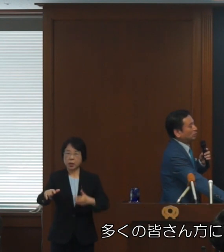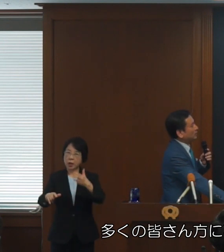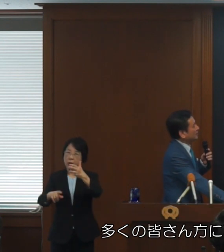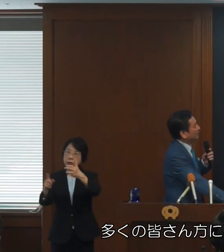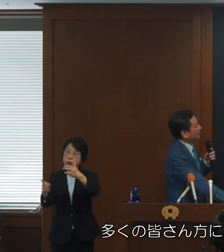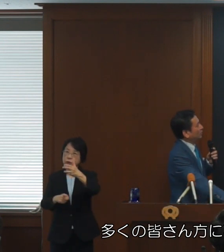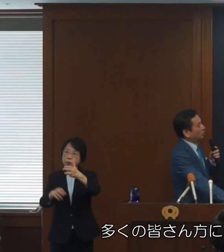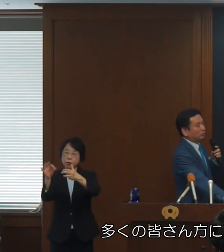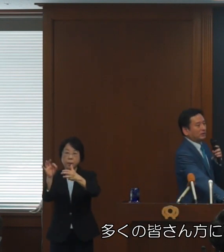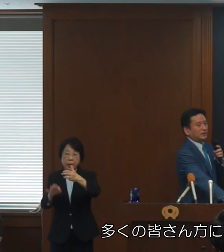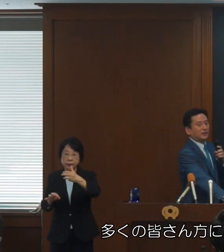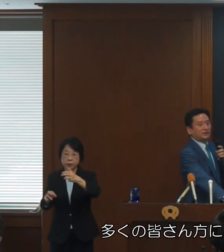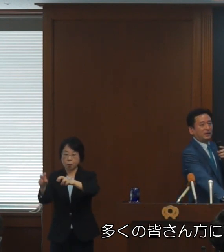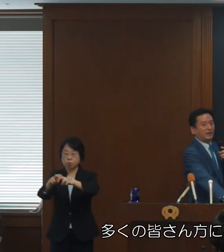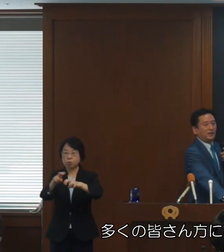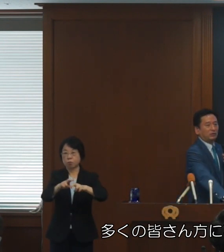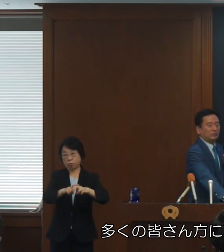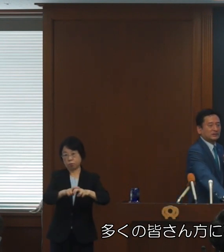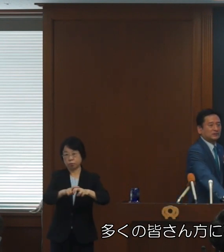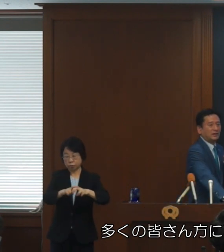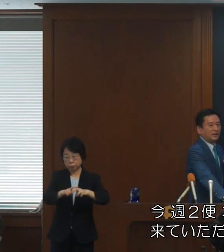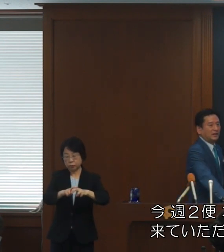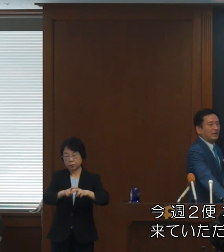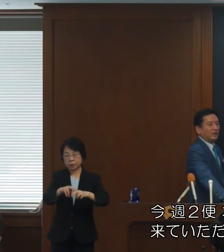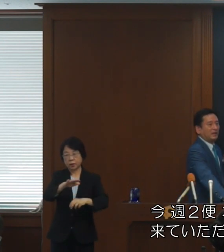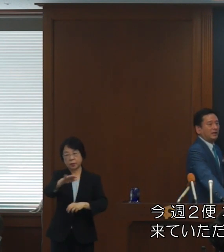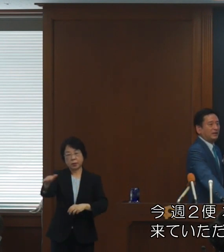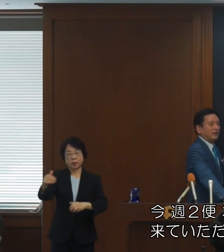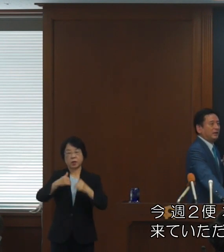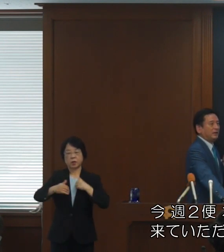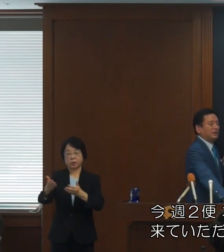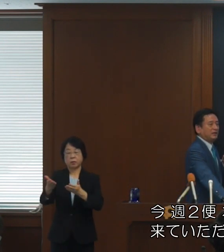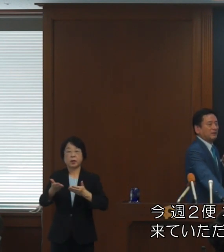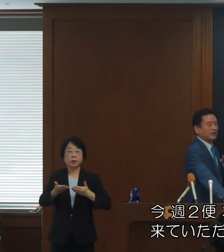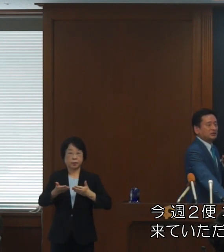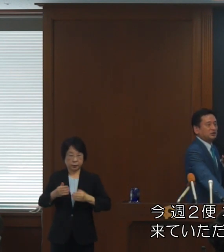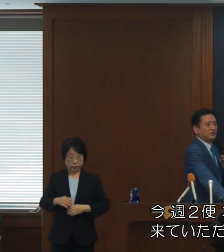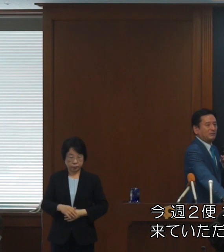て多くの皆さん方に喜んでいただいております今